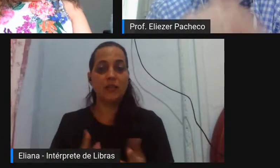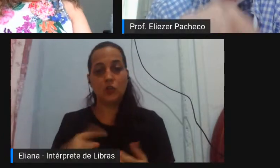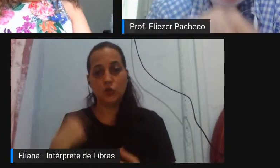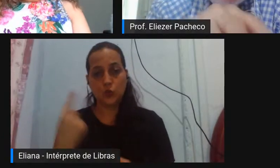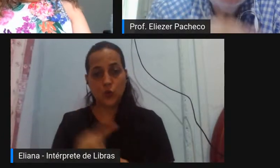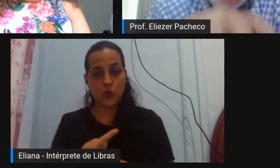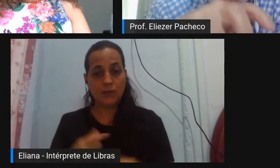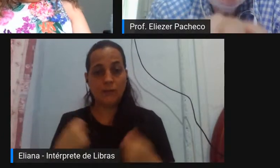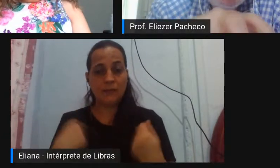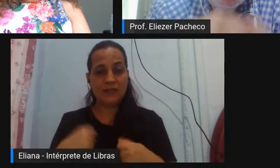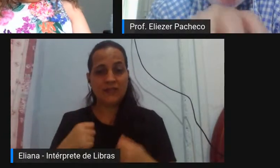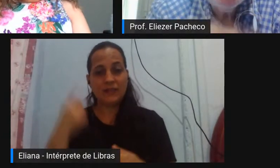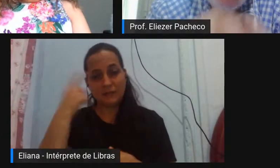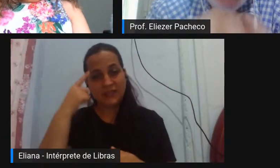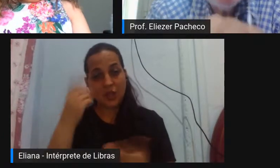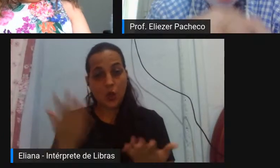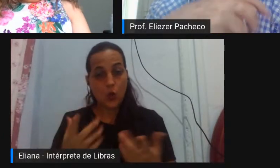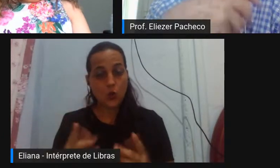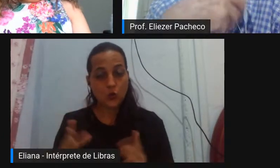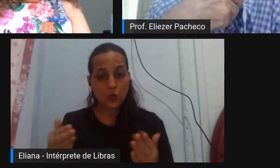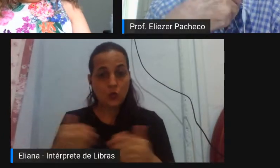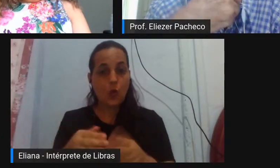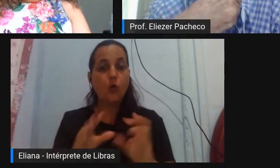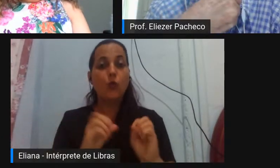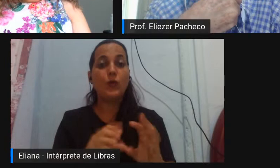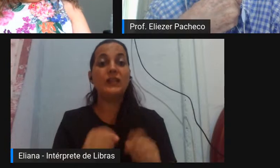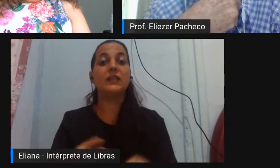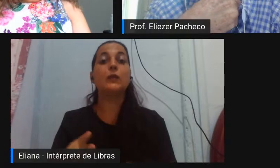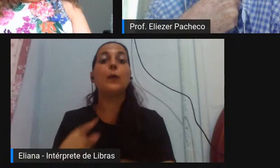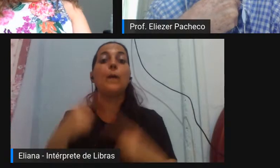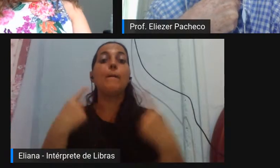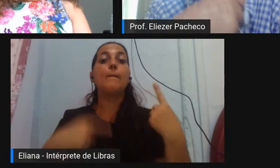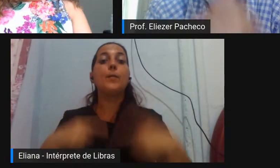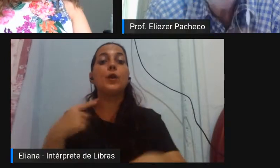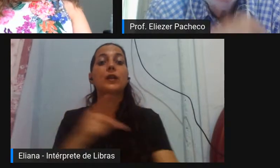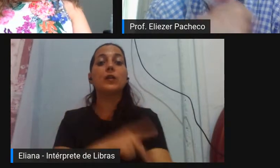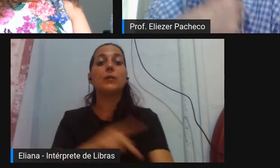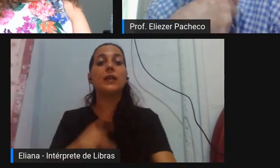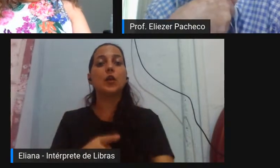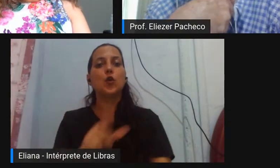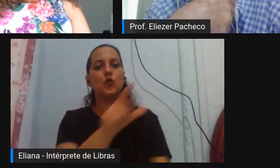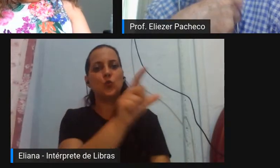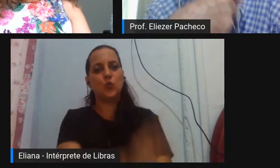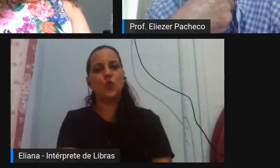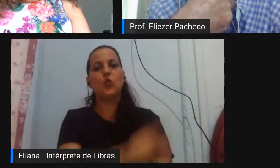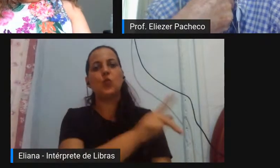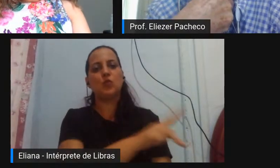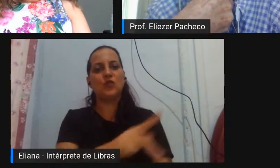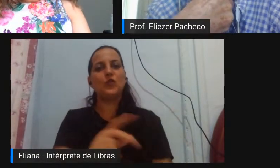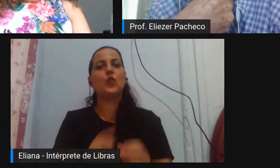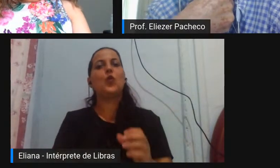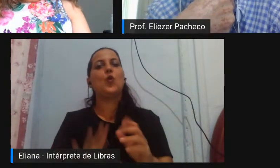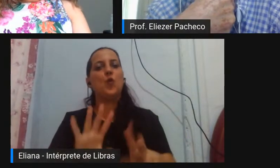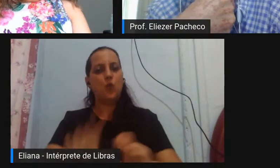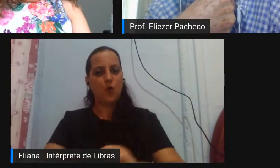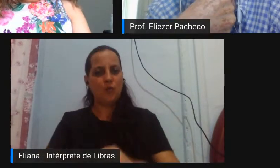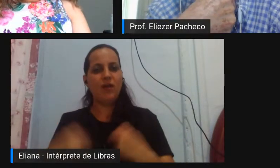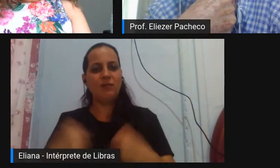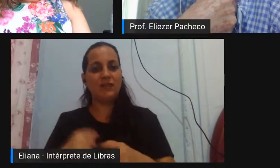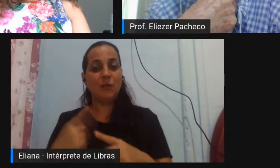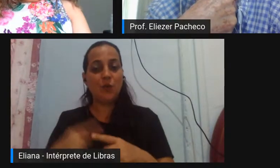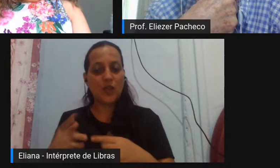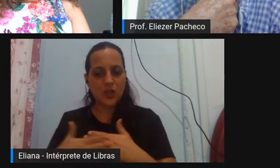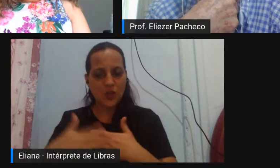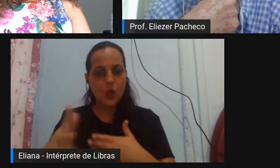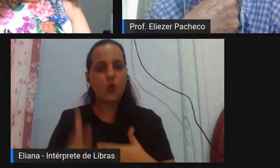na formação político-pedagógica desses novos professores. É isso que vai garantir a sobrevivência dos institutos.